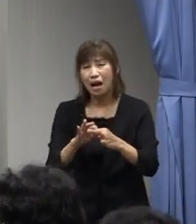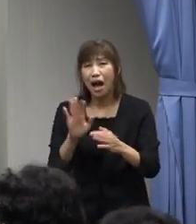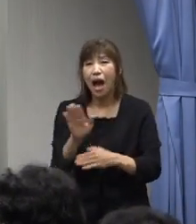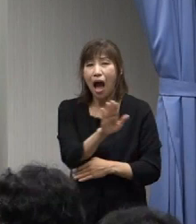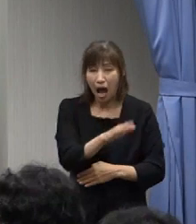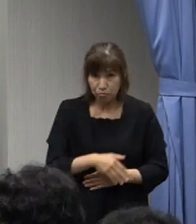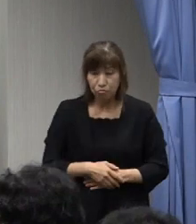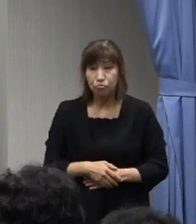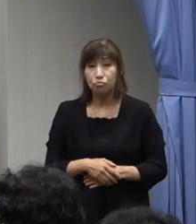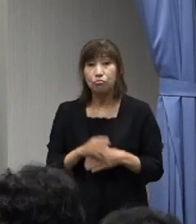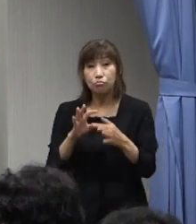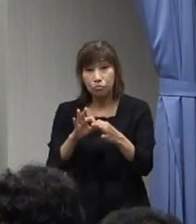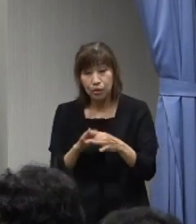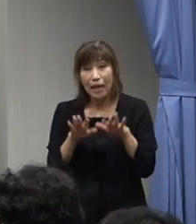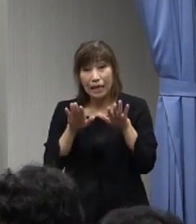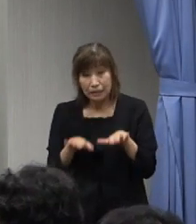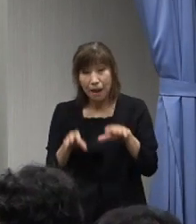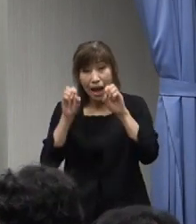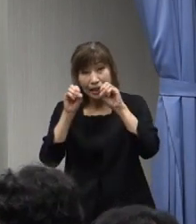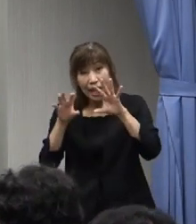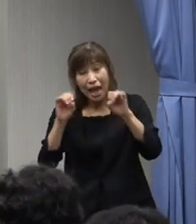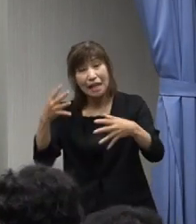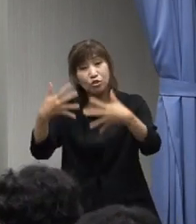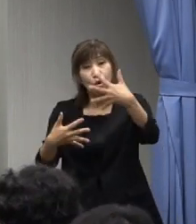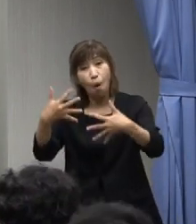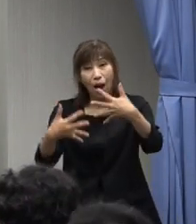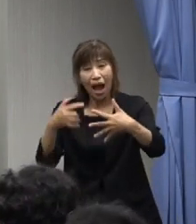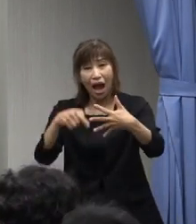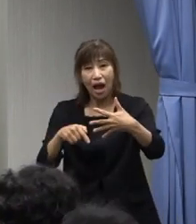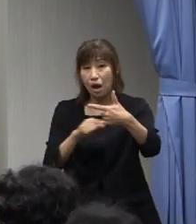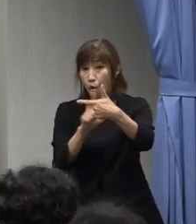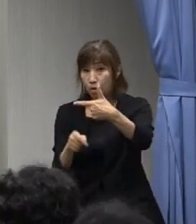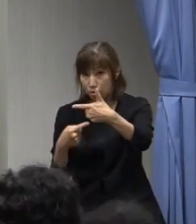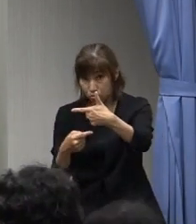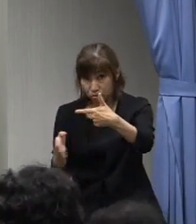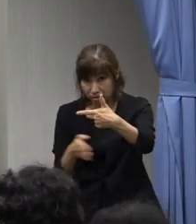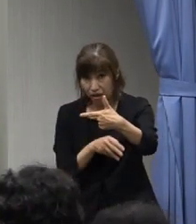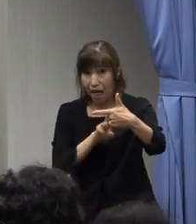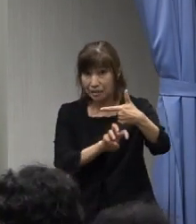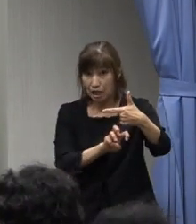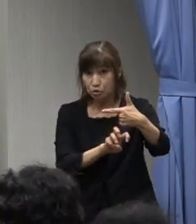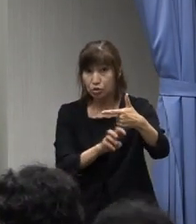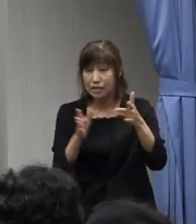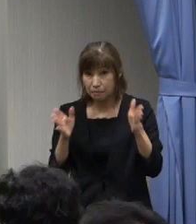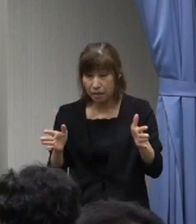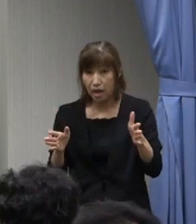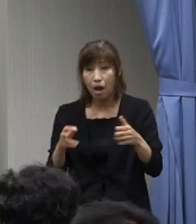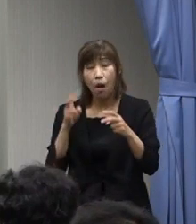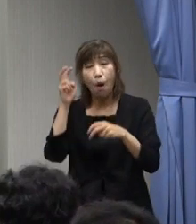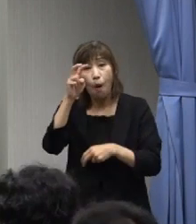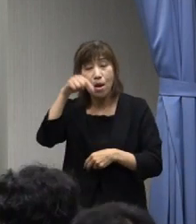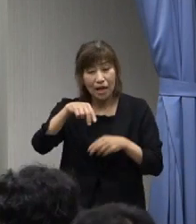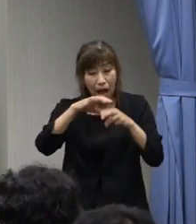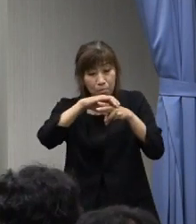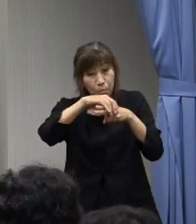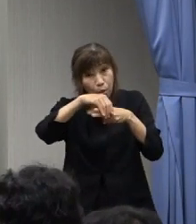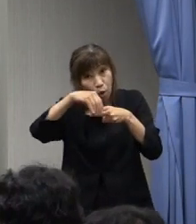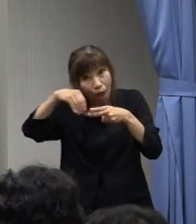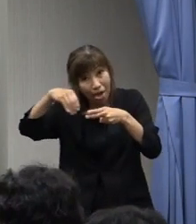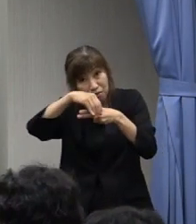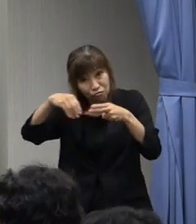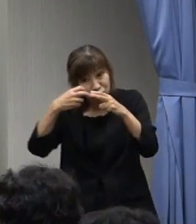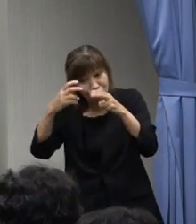ちょっとこの6月1日から、6月30日まで大阪モノレールの車両内で発信をし